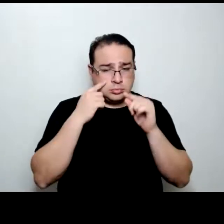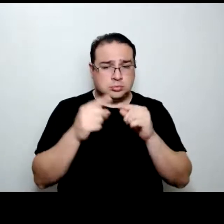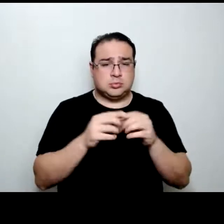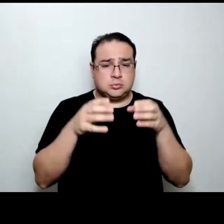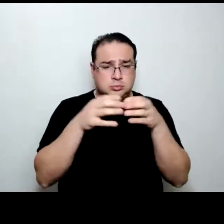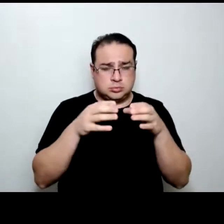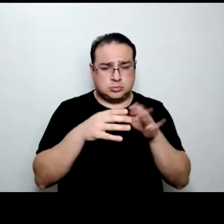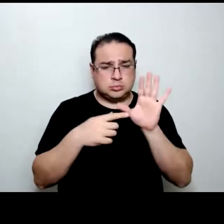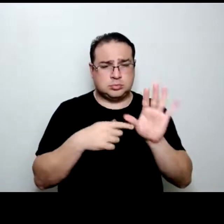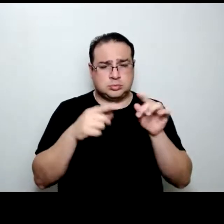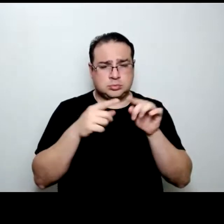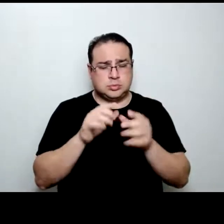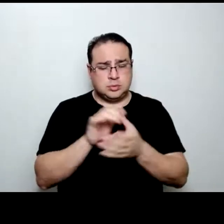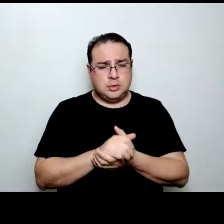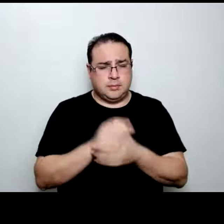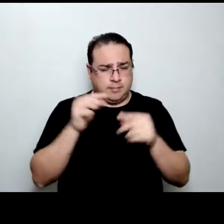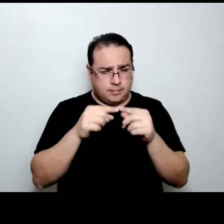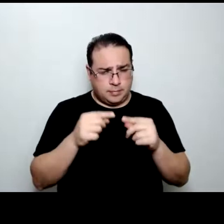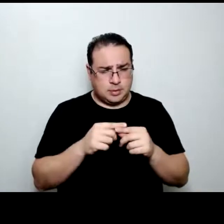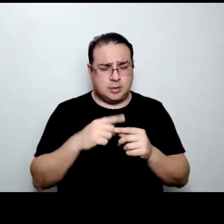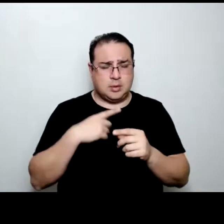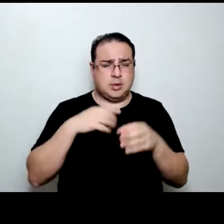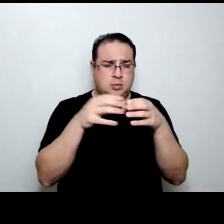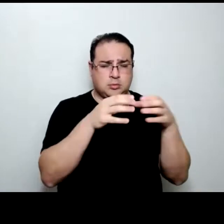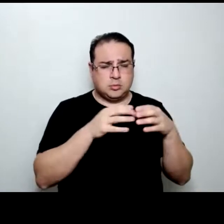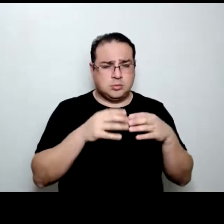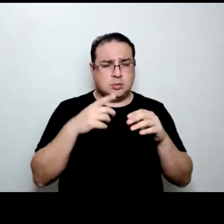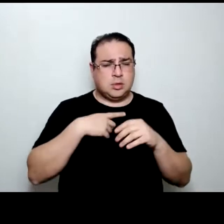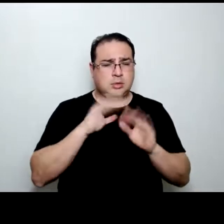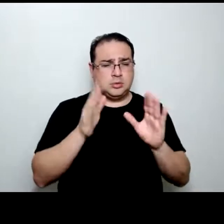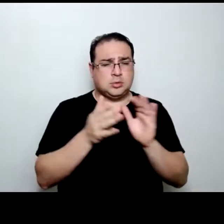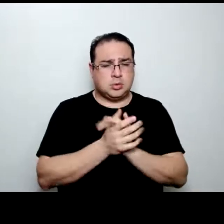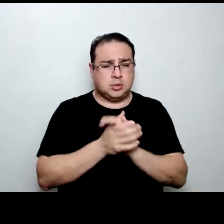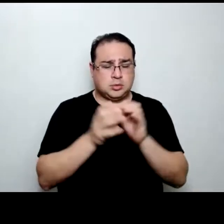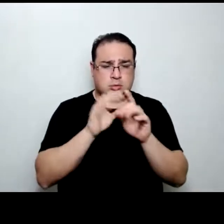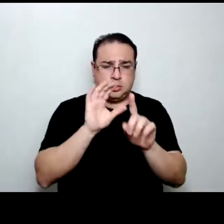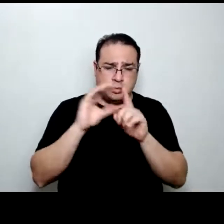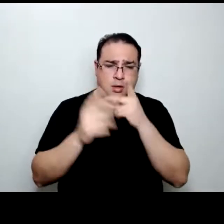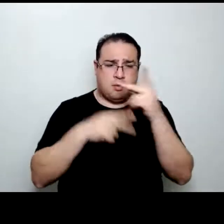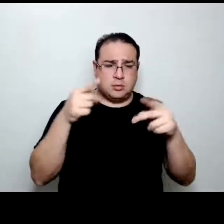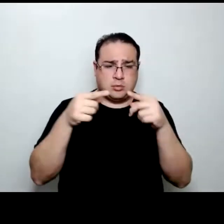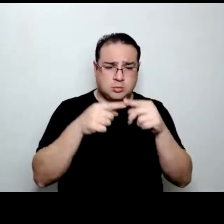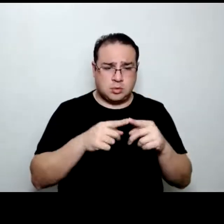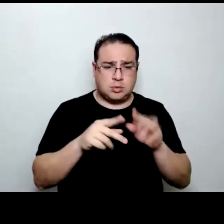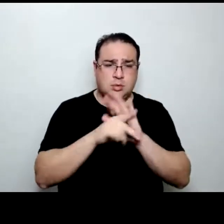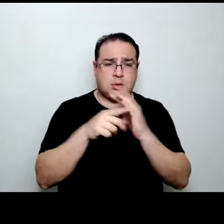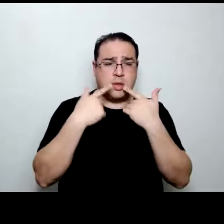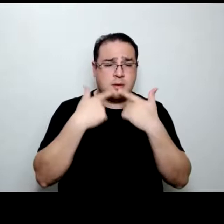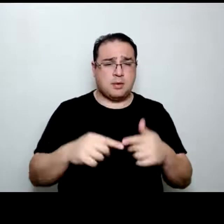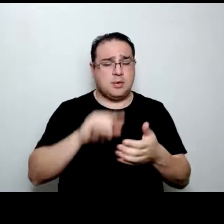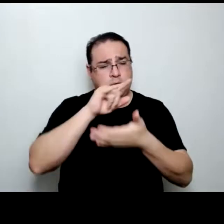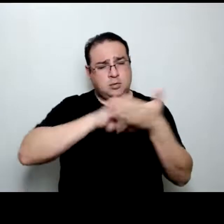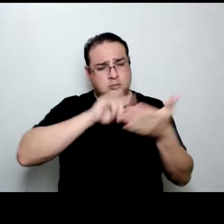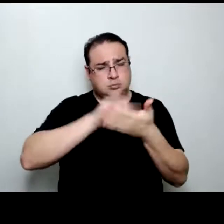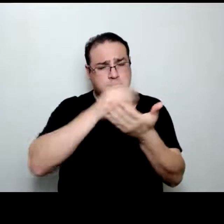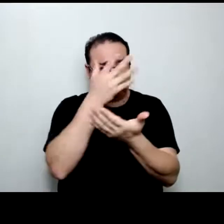público, o outro público desses acervos, né, as comunidades falantes das línguas